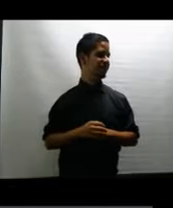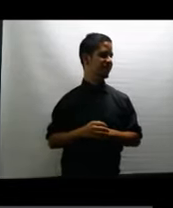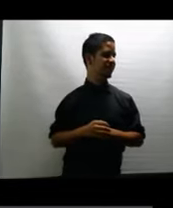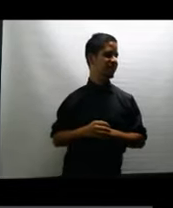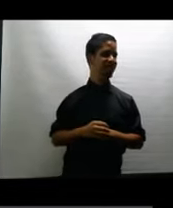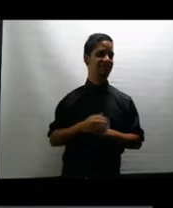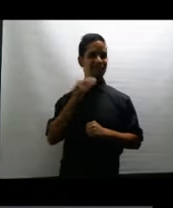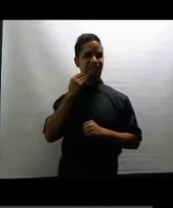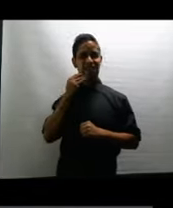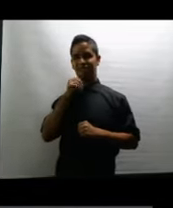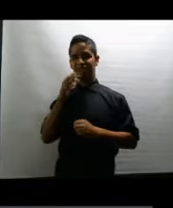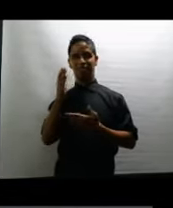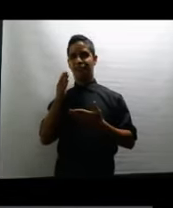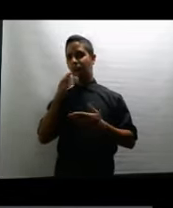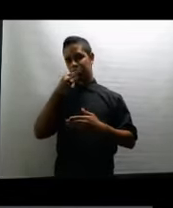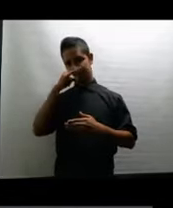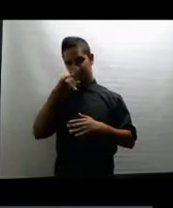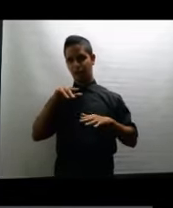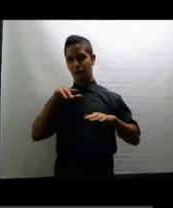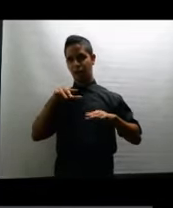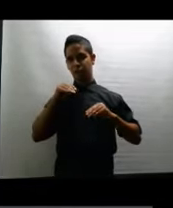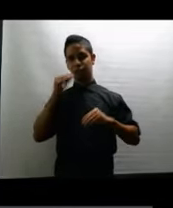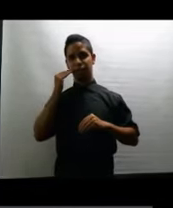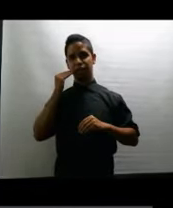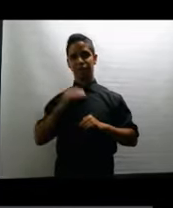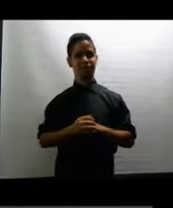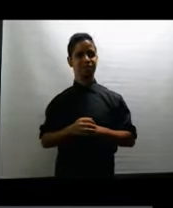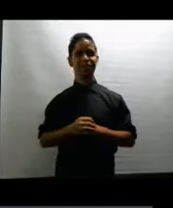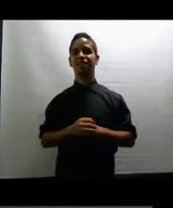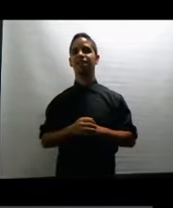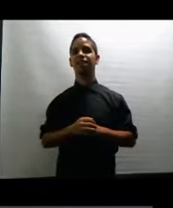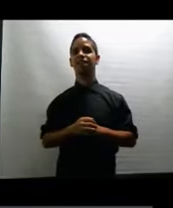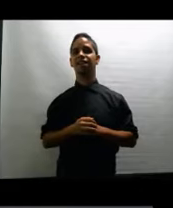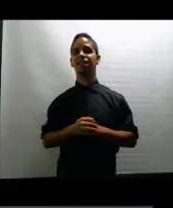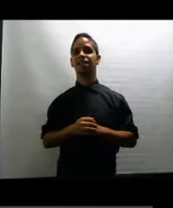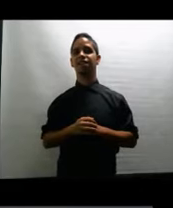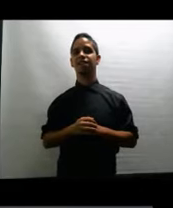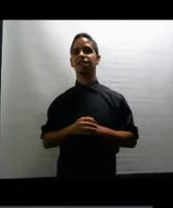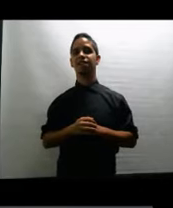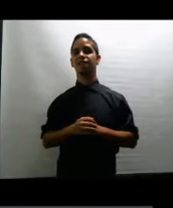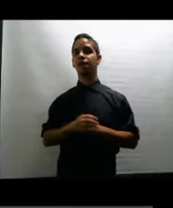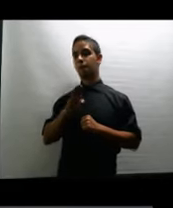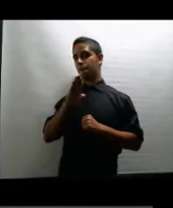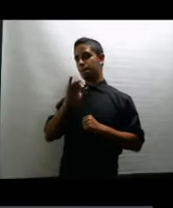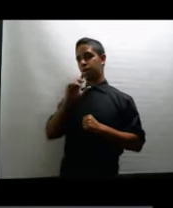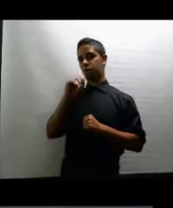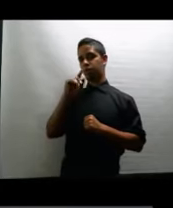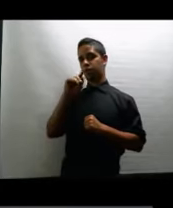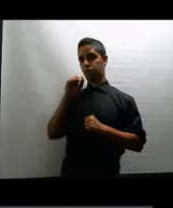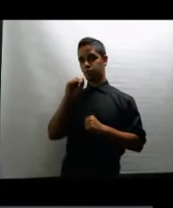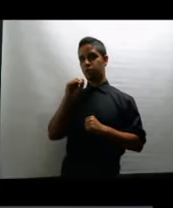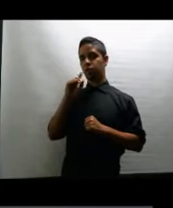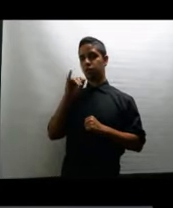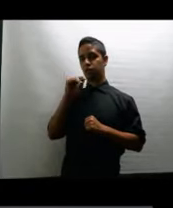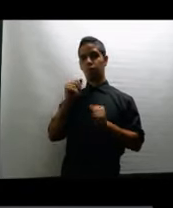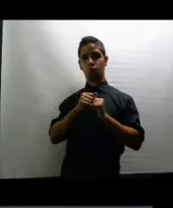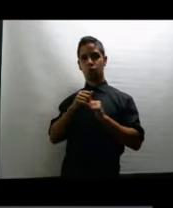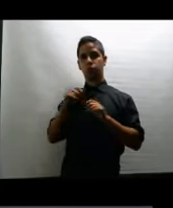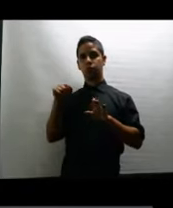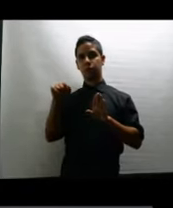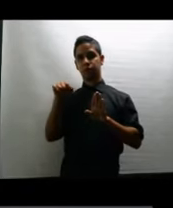en adopción. No. Prueba aplicarle una pasta de bicarbonato de soda y agua a un cepillito de dientes y